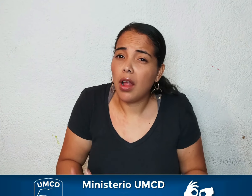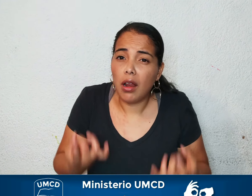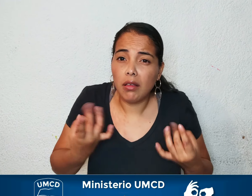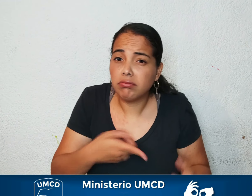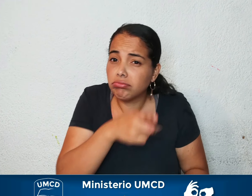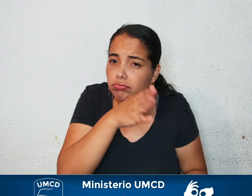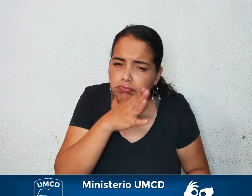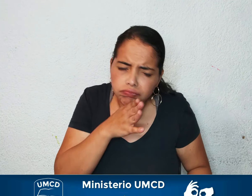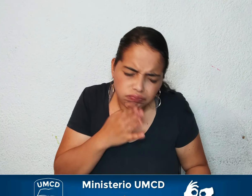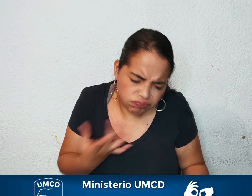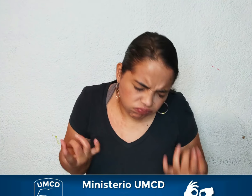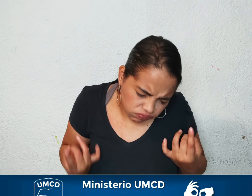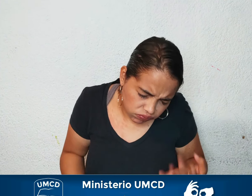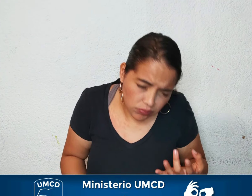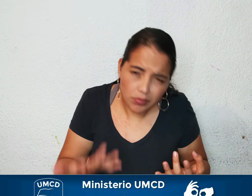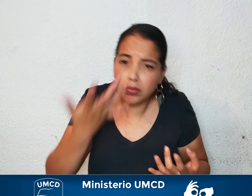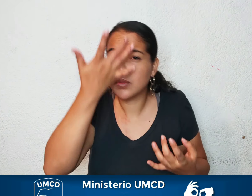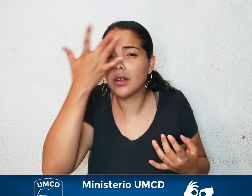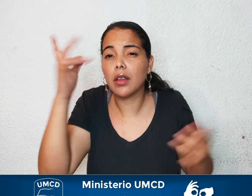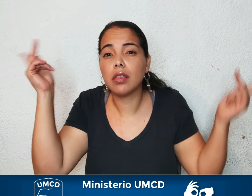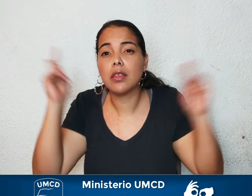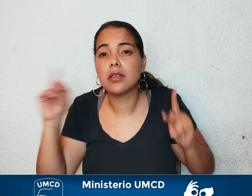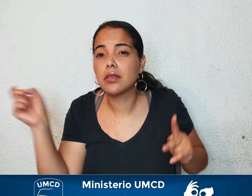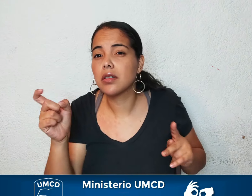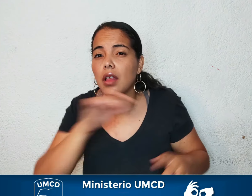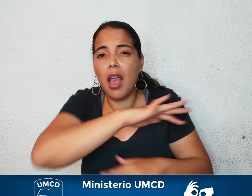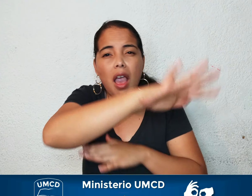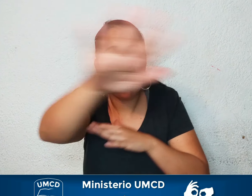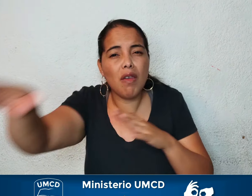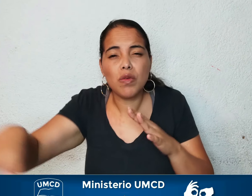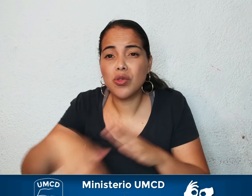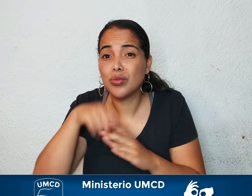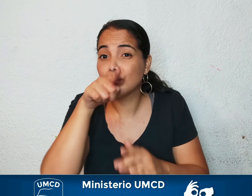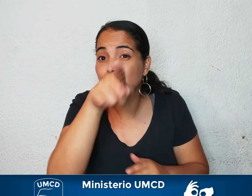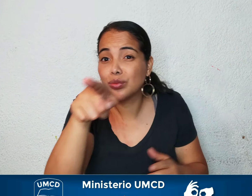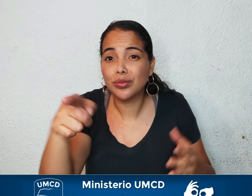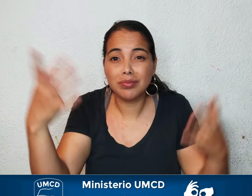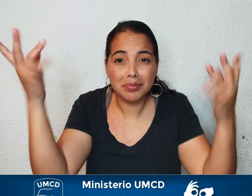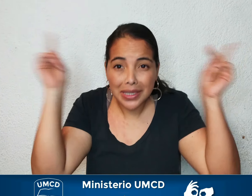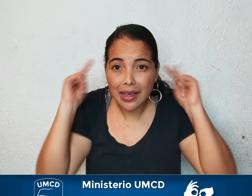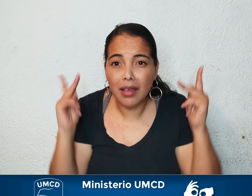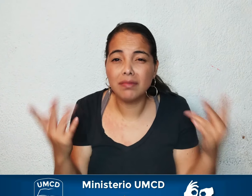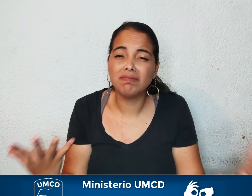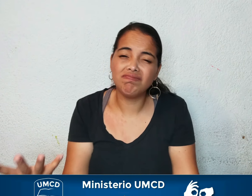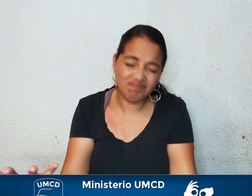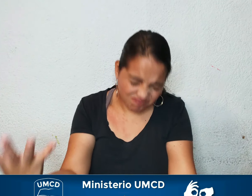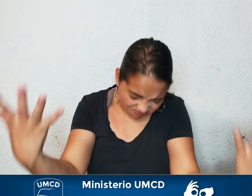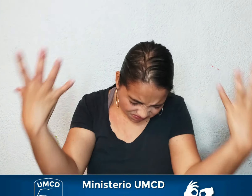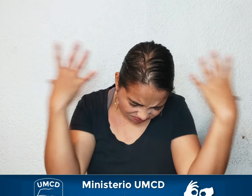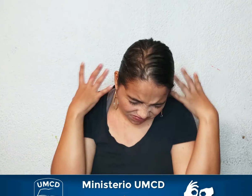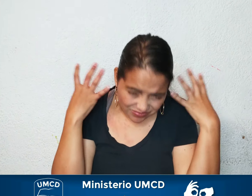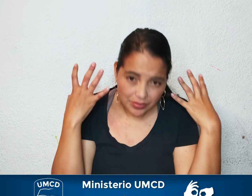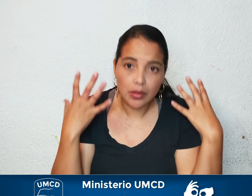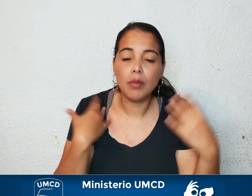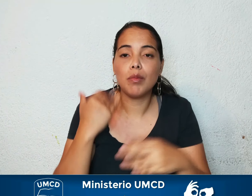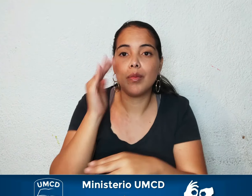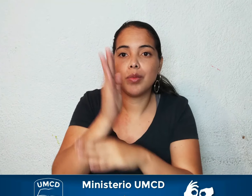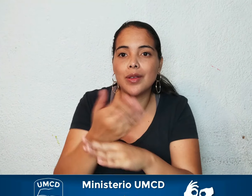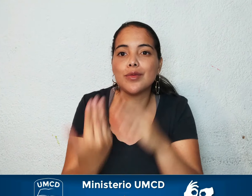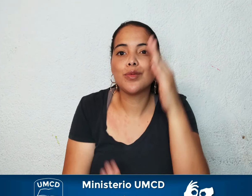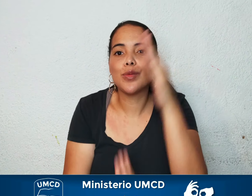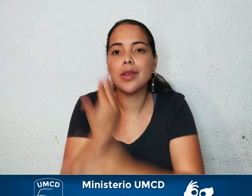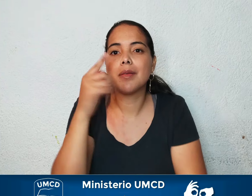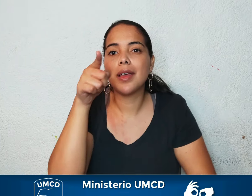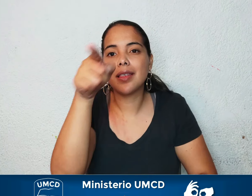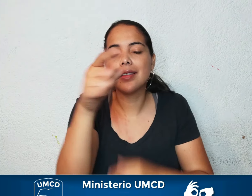para que él sin pecado pueda llevar mi culpa, y llevando mi culpa, él pueda pagar